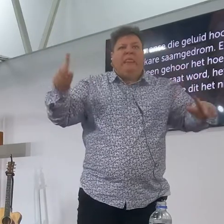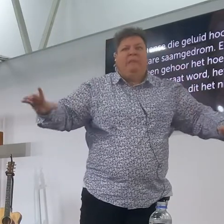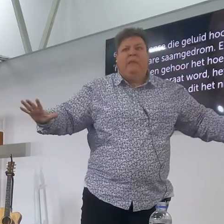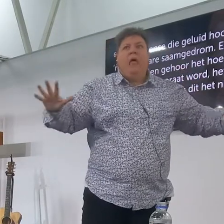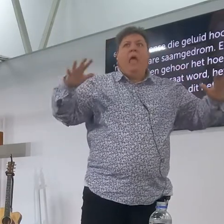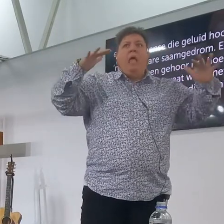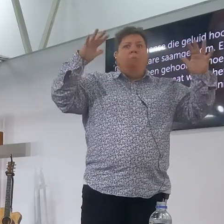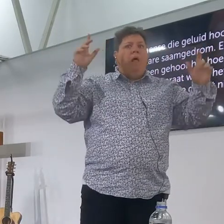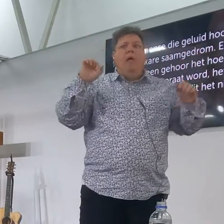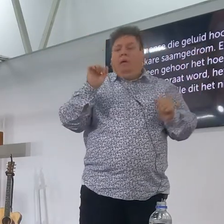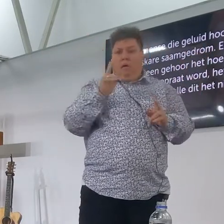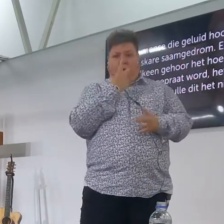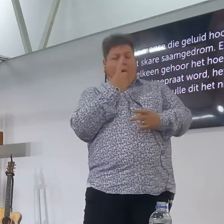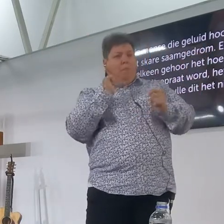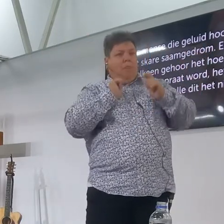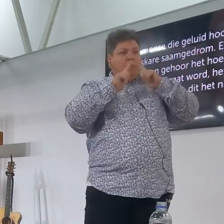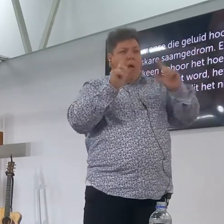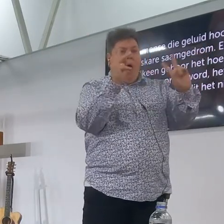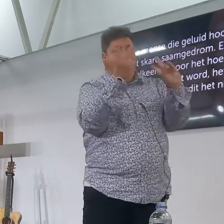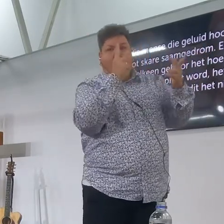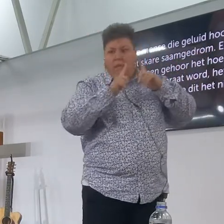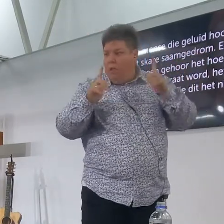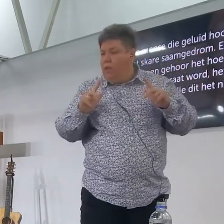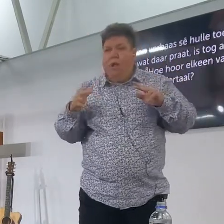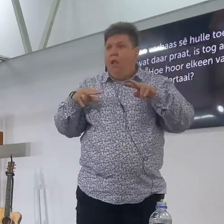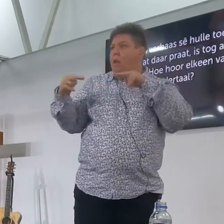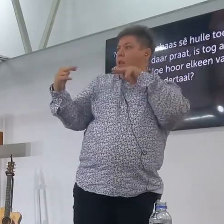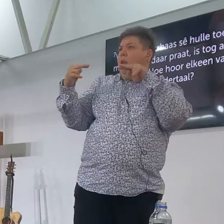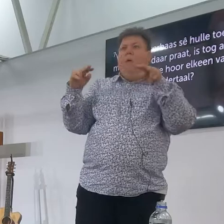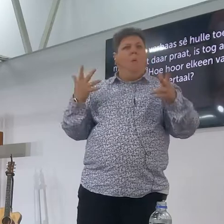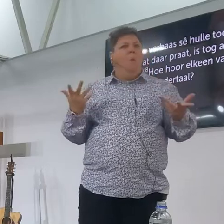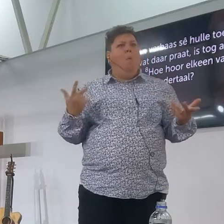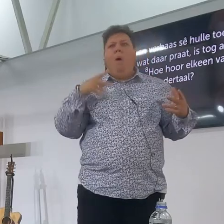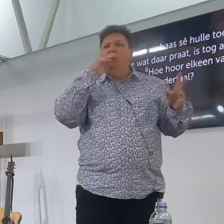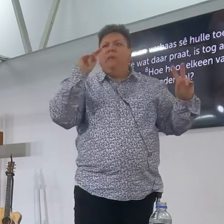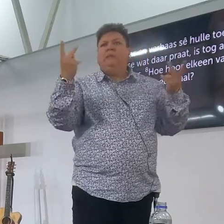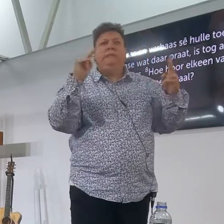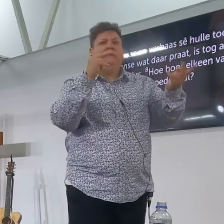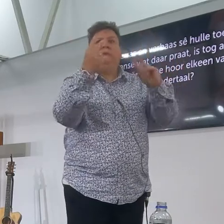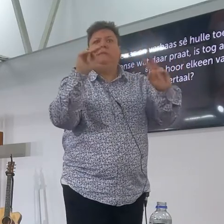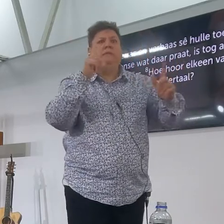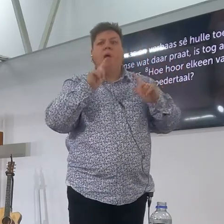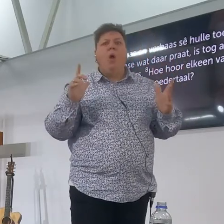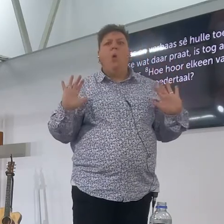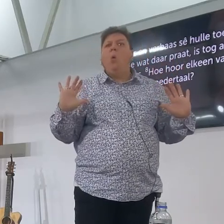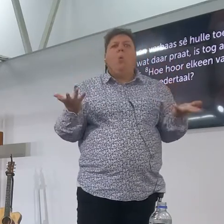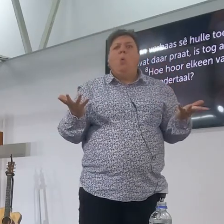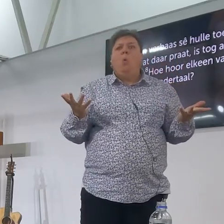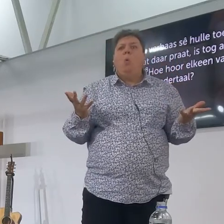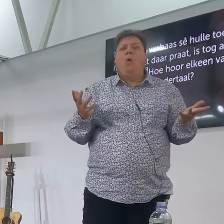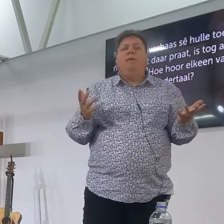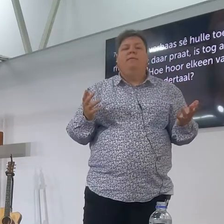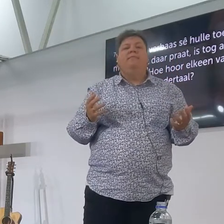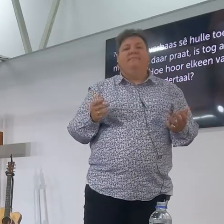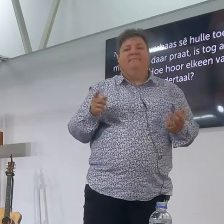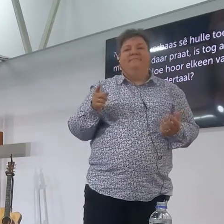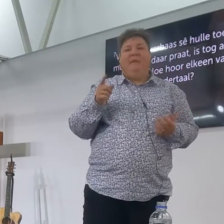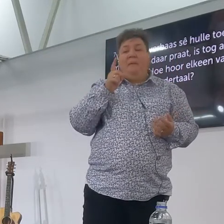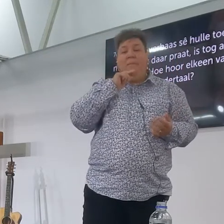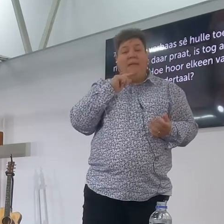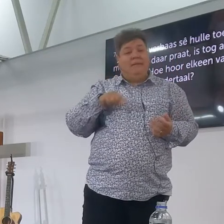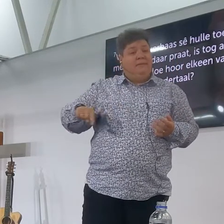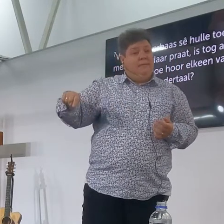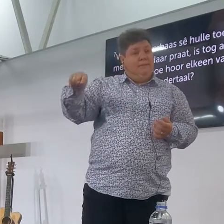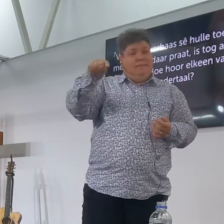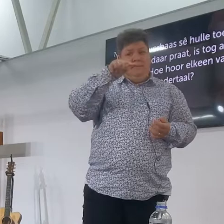omdat elkeen gehoor het hoe daar in sy eie taal gepraat word, het hulle nie geweet hoe hulle dit het nie. Verras en verbaas sê hulle toe, die mense wat daar praat is toch